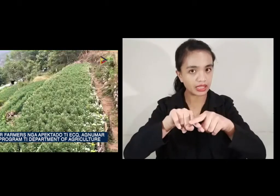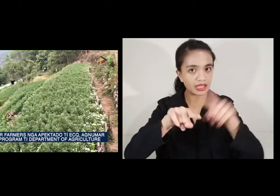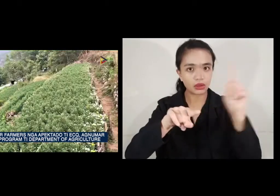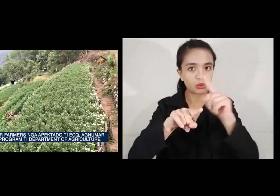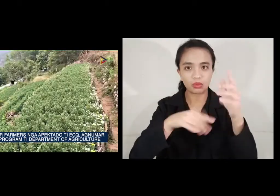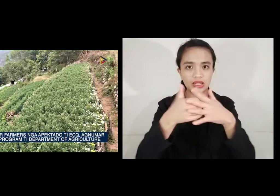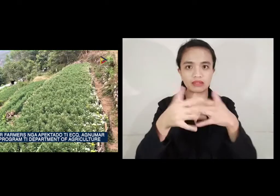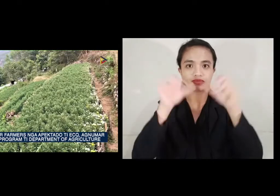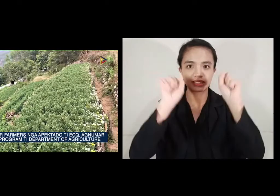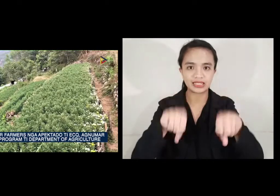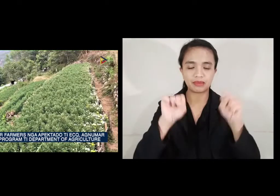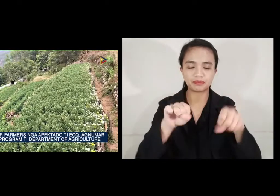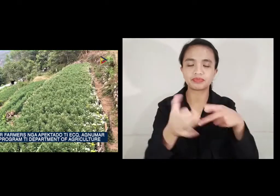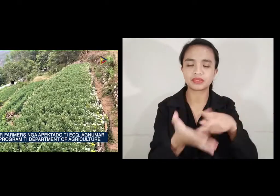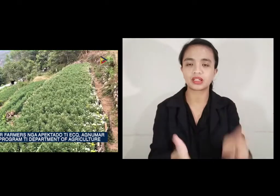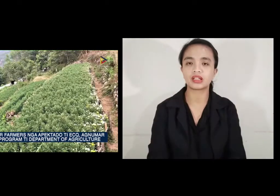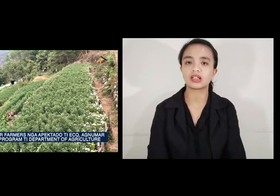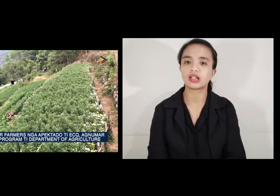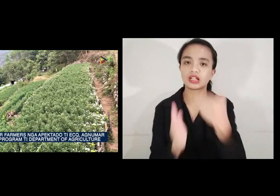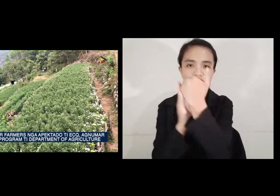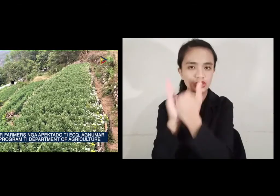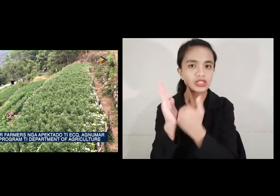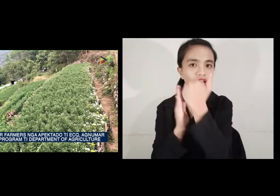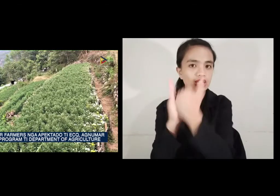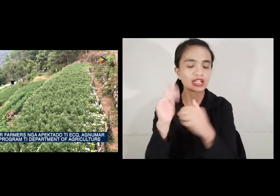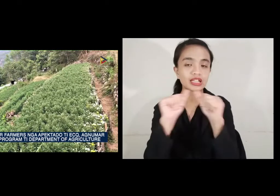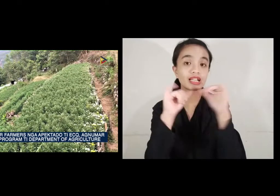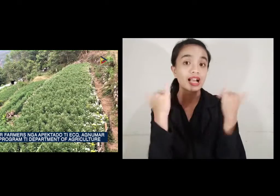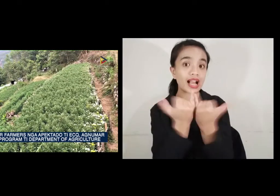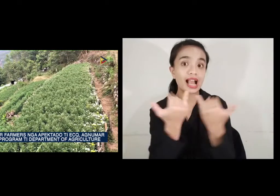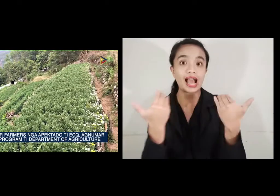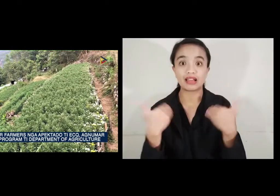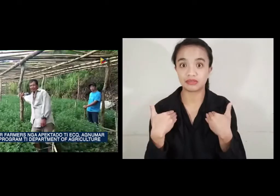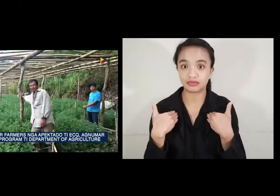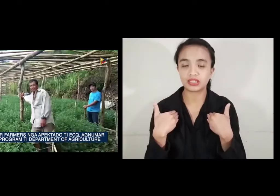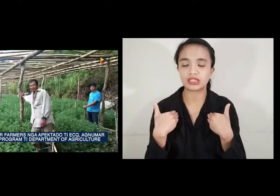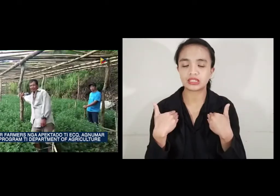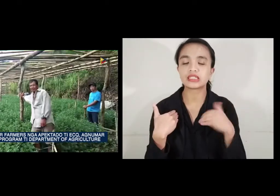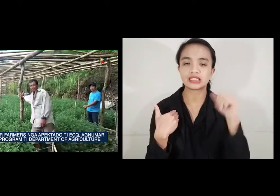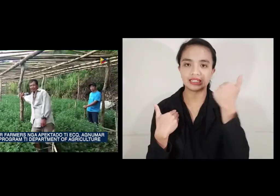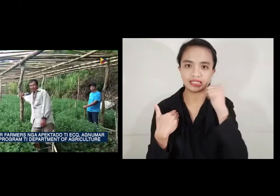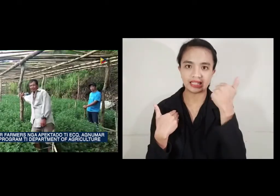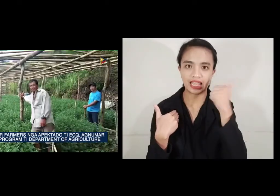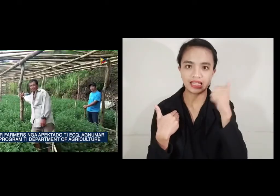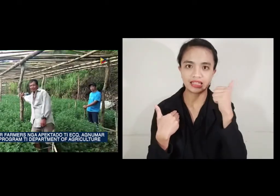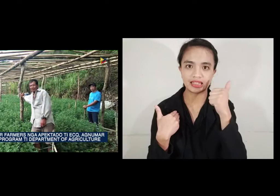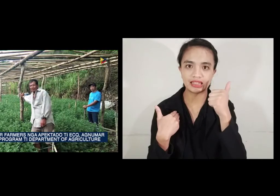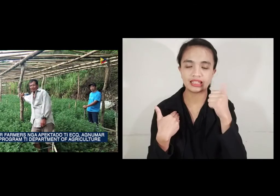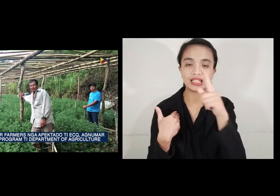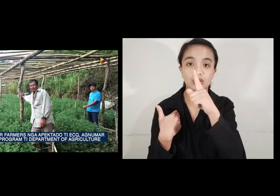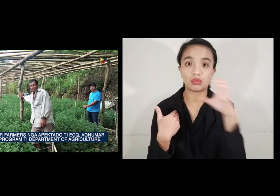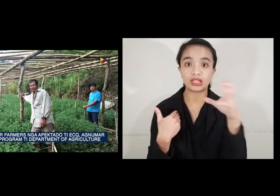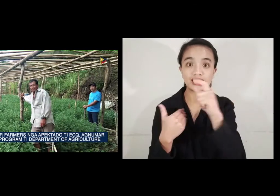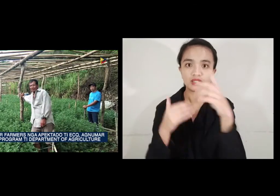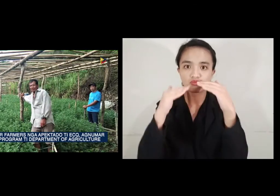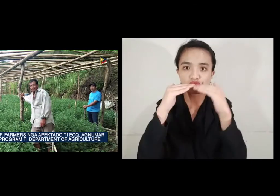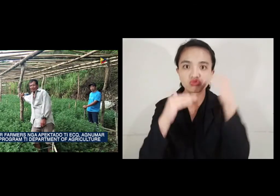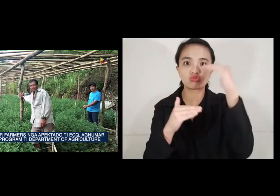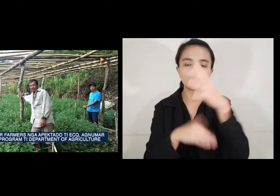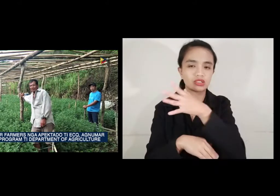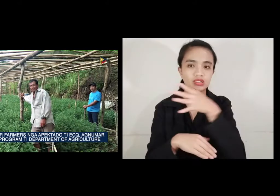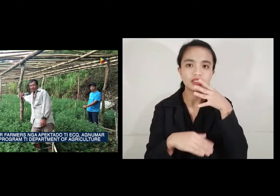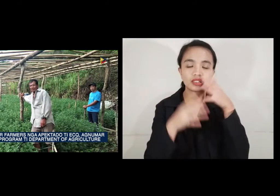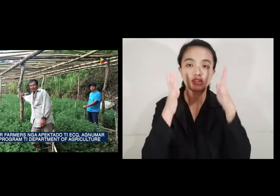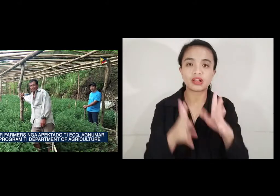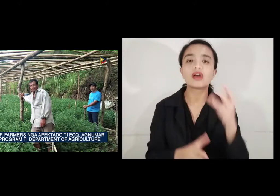iti kapasidad iti masiknan. May basar iti listan iti ensya dumanon iti nasurok 1,000 dagiti nabigbig kan